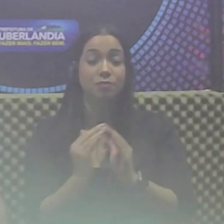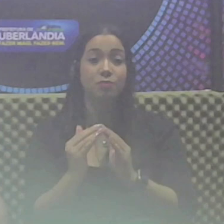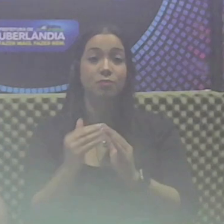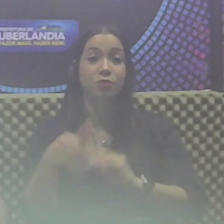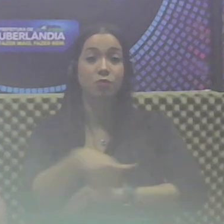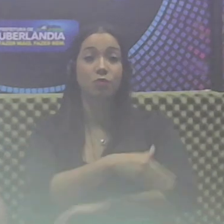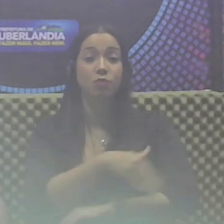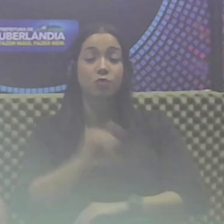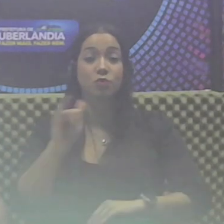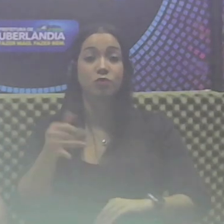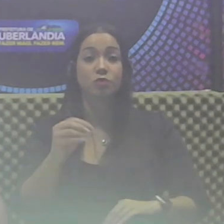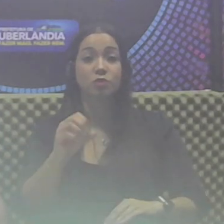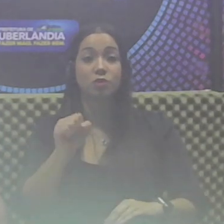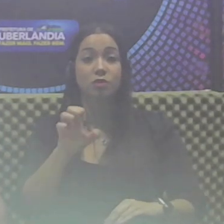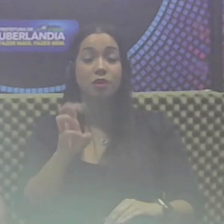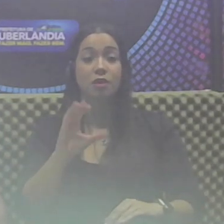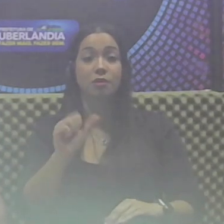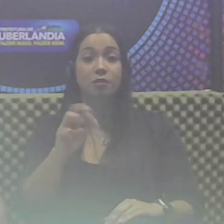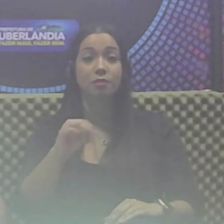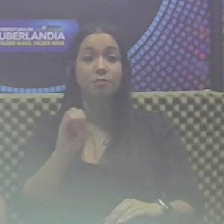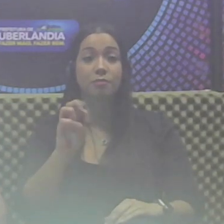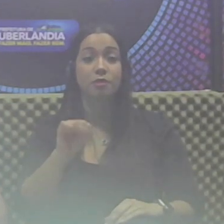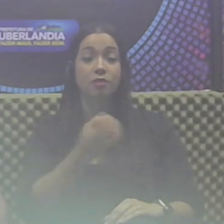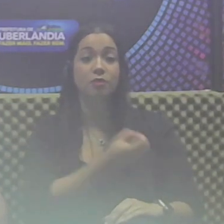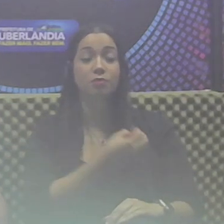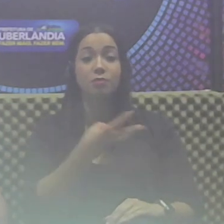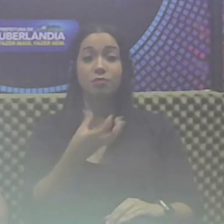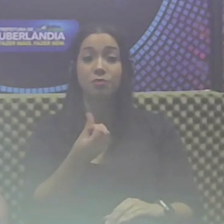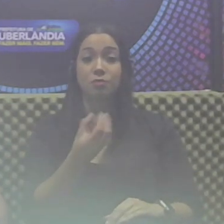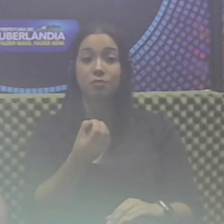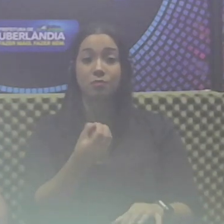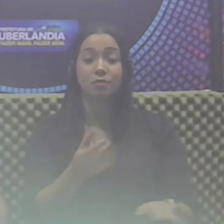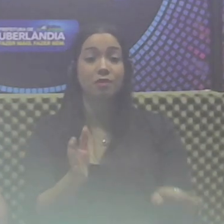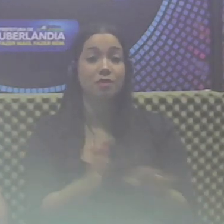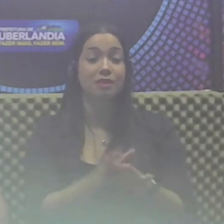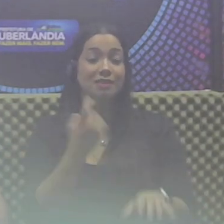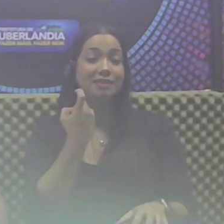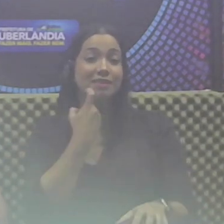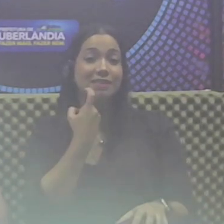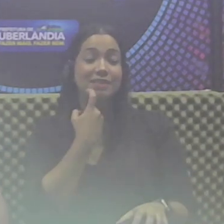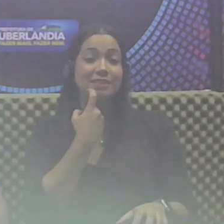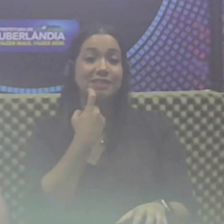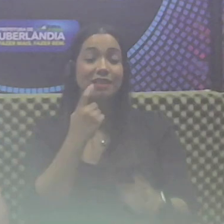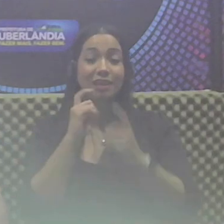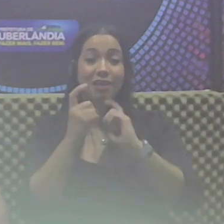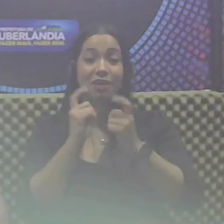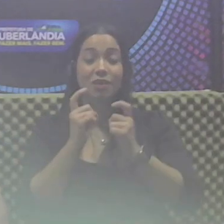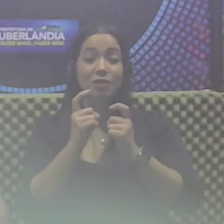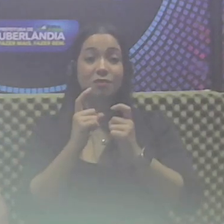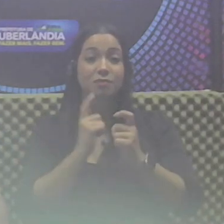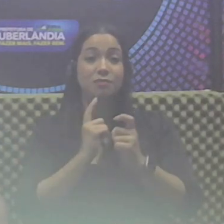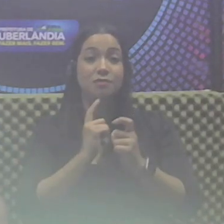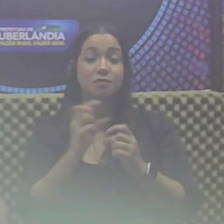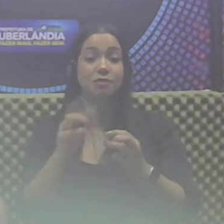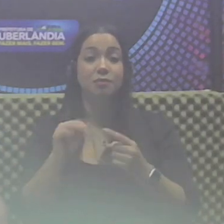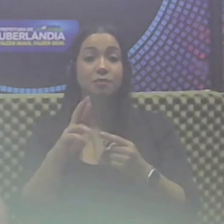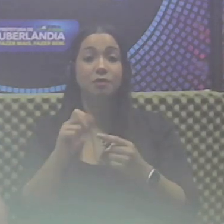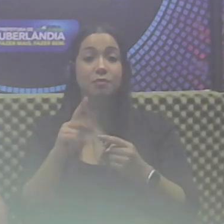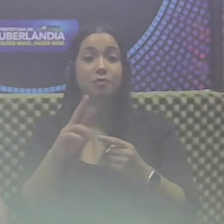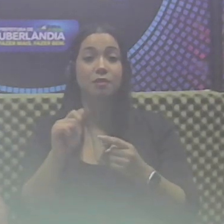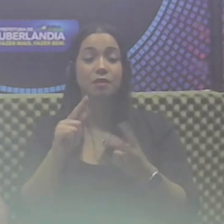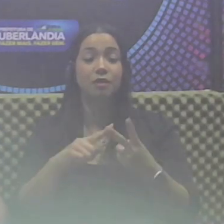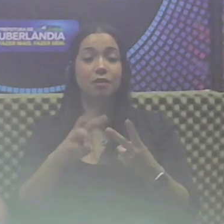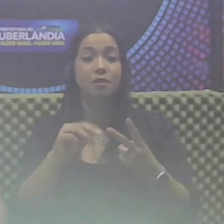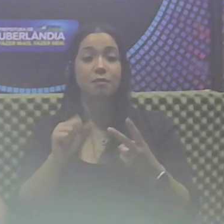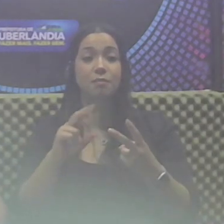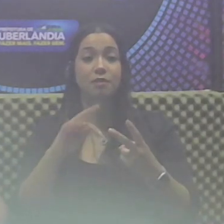Avenida José Camim, número 360. Até sexta-feira, as reuniões passarão por Miraporanga, Martinésia